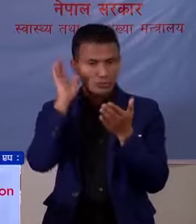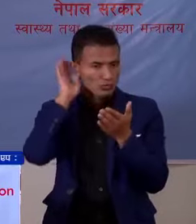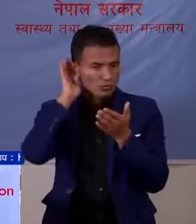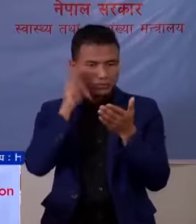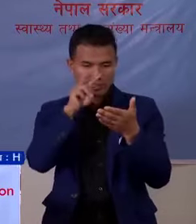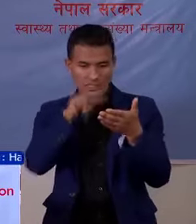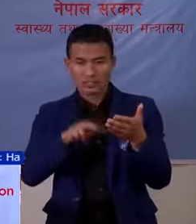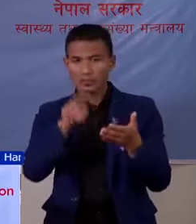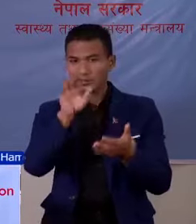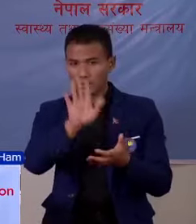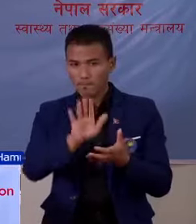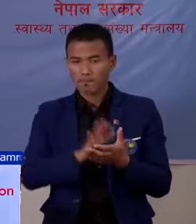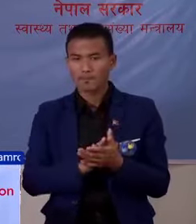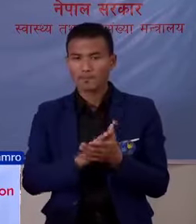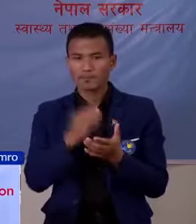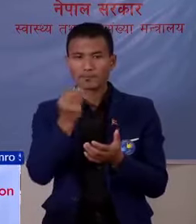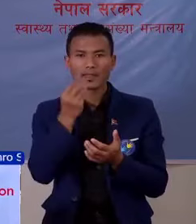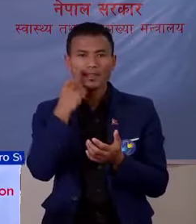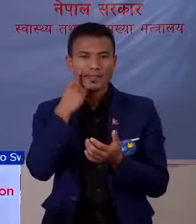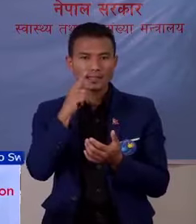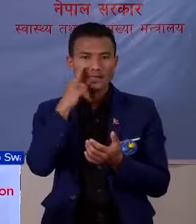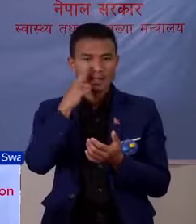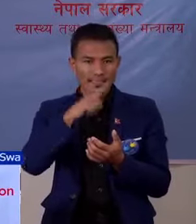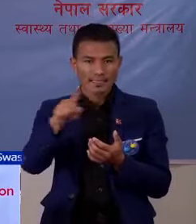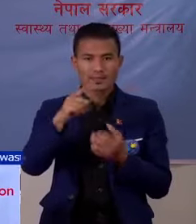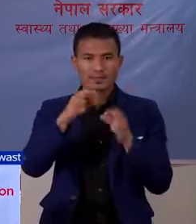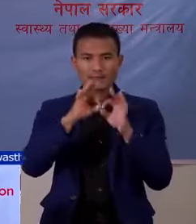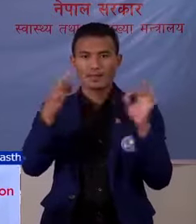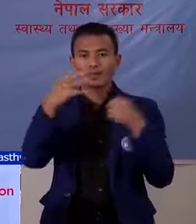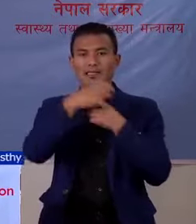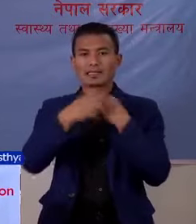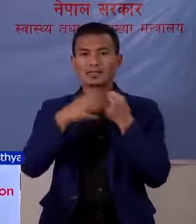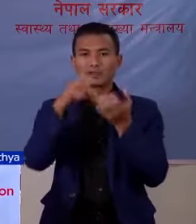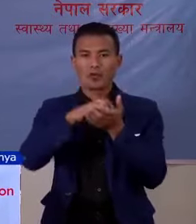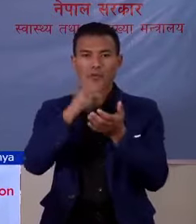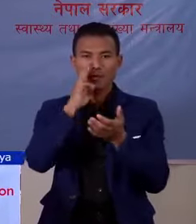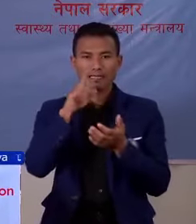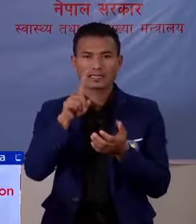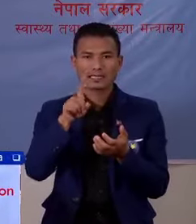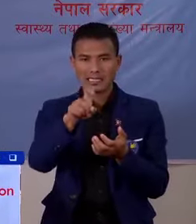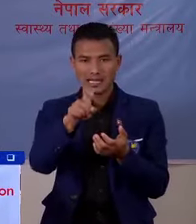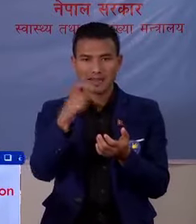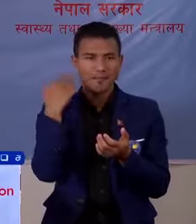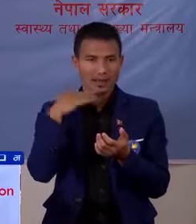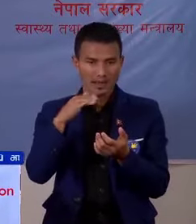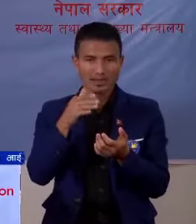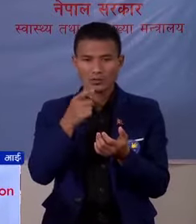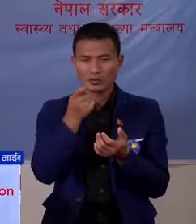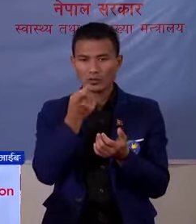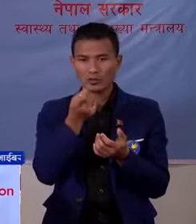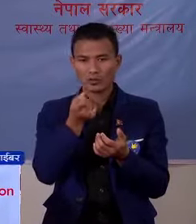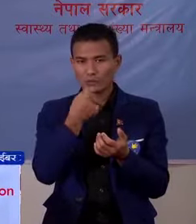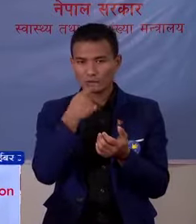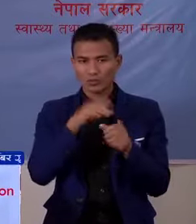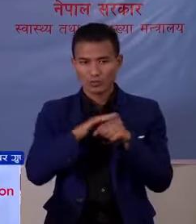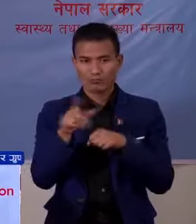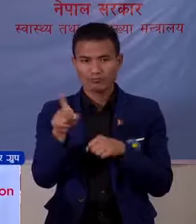छौँ। केही दिन यता देशका विभिन्न स्थानहरूमा कीटनाशक झोलहरूको स्प्रे गरेको खबरहरू